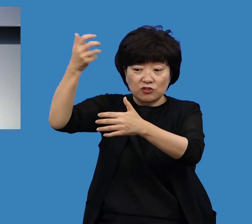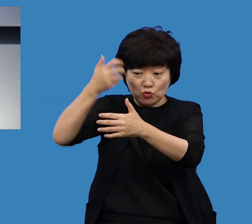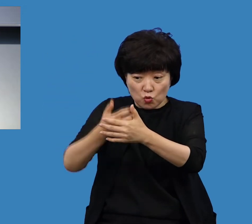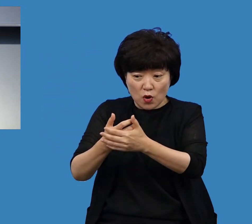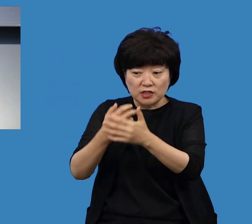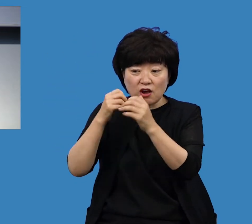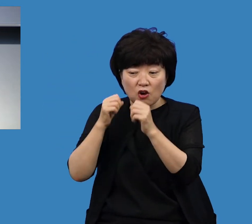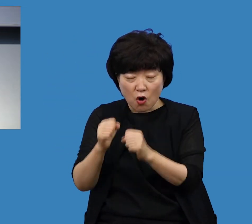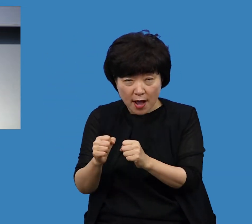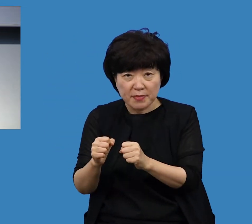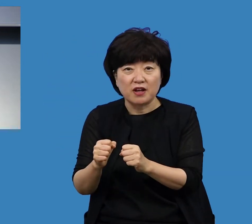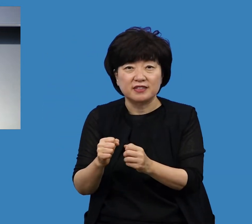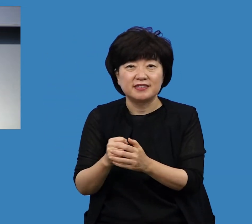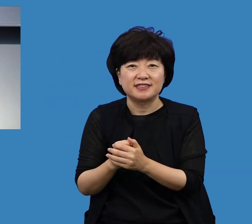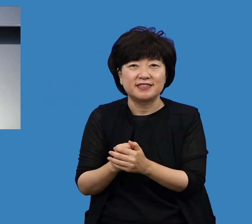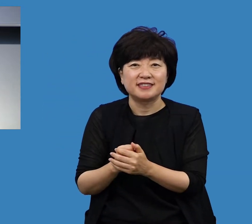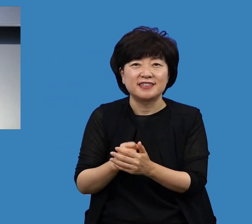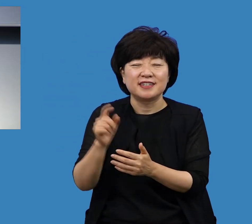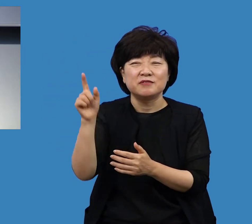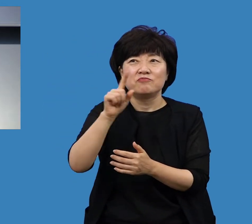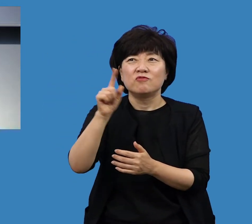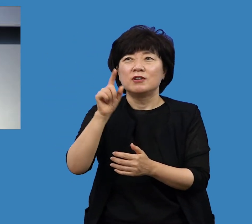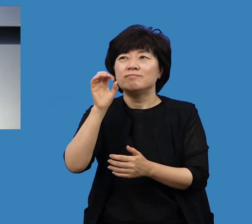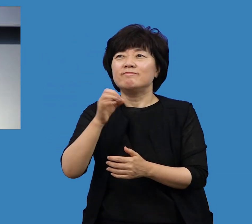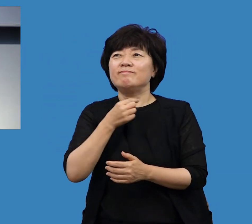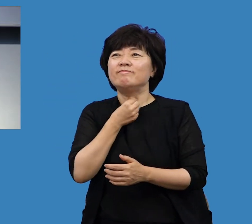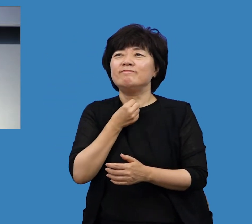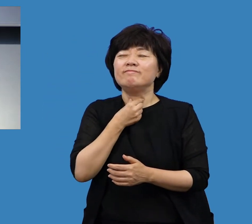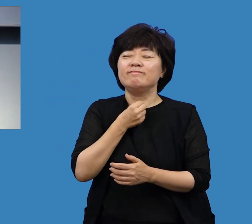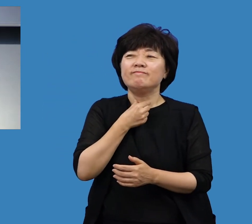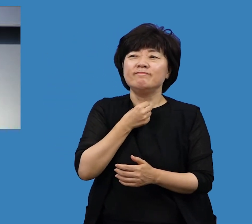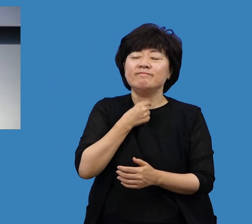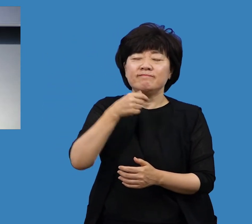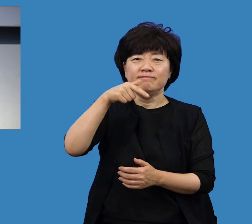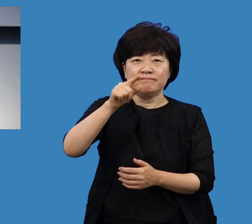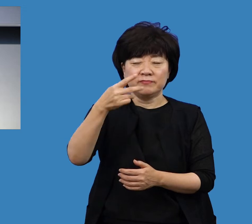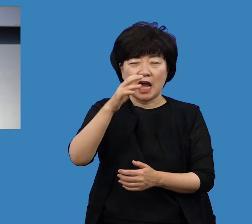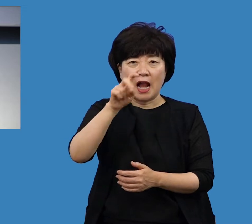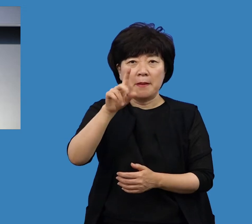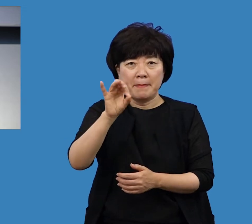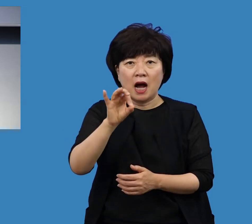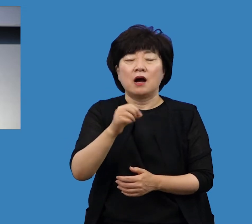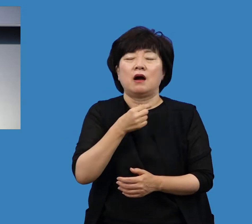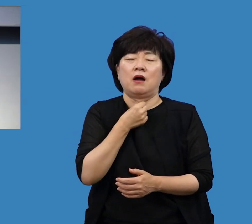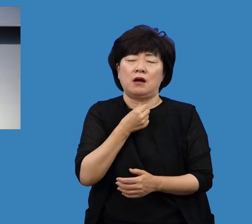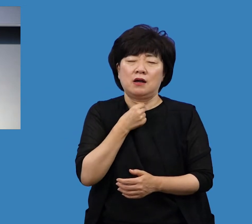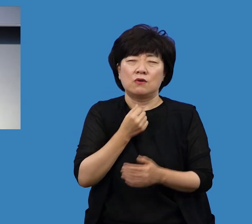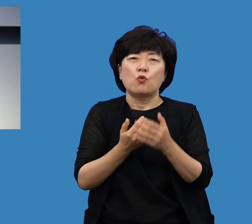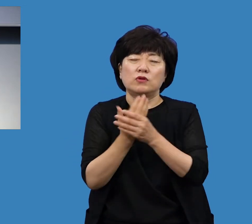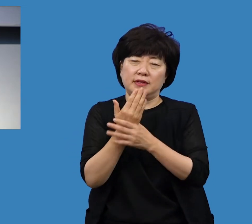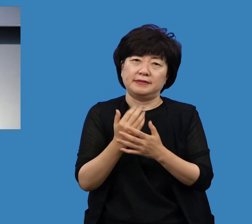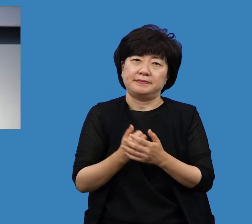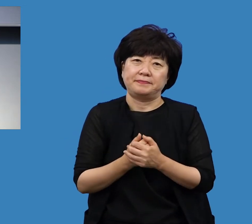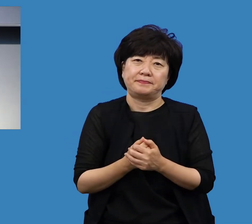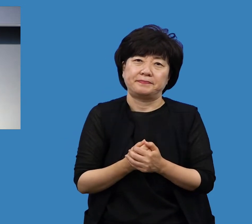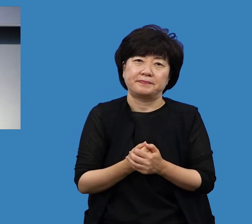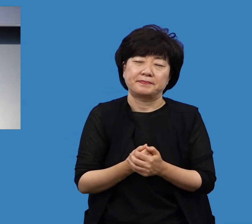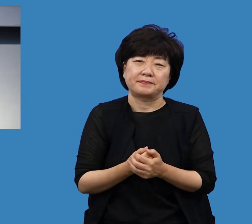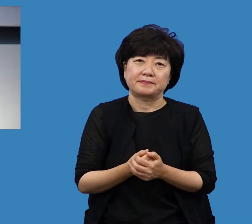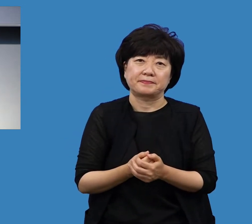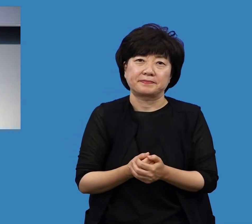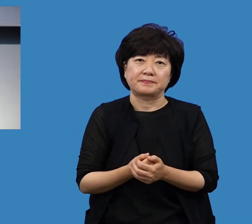먼저 하는 일이 있는데 무언가를 향한 갈망을 일으키는 거예요. 갈망을. 이해가 되십니까? 갈망을 일으키는 거예요.